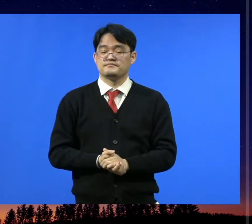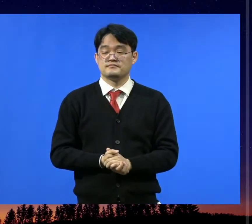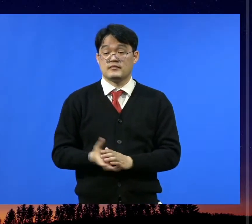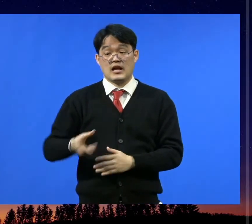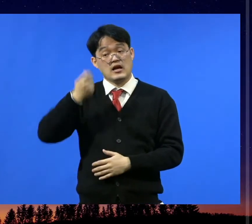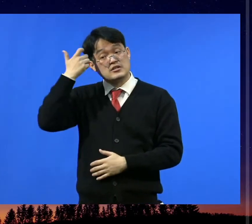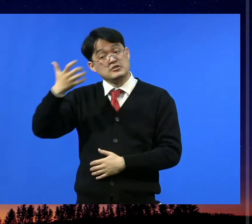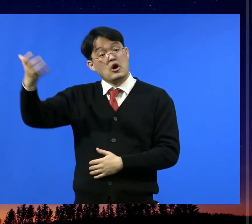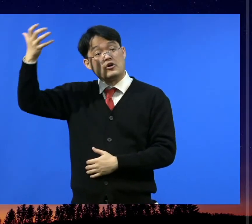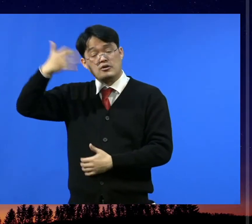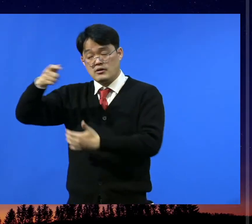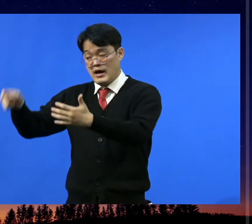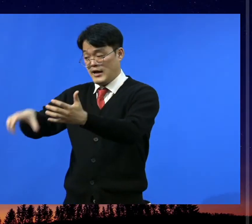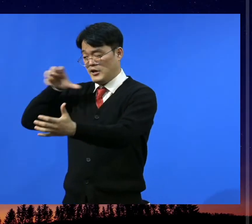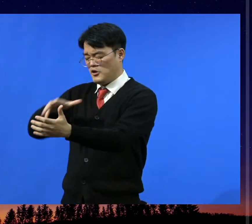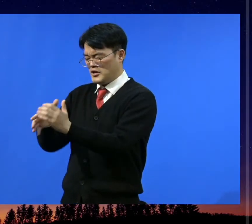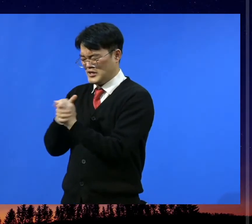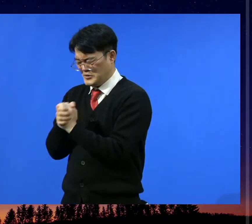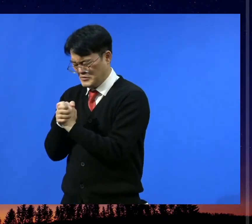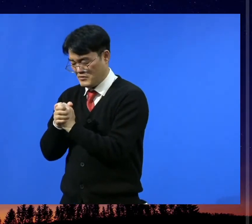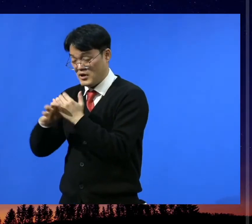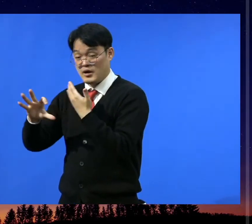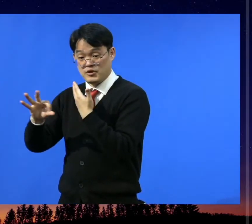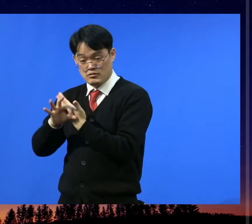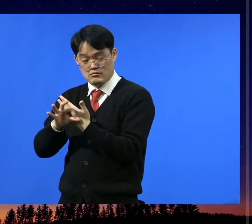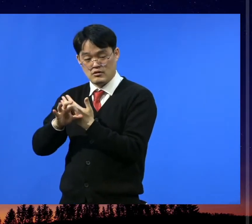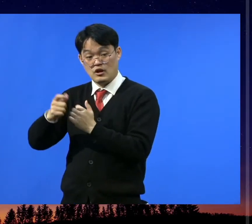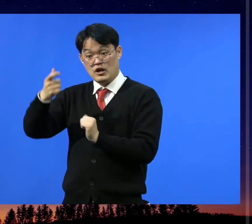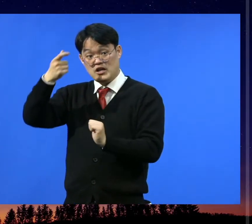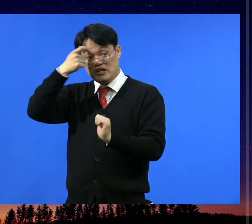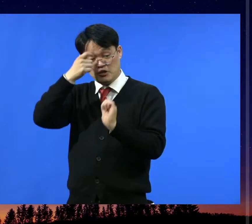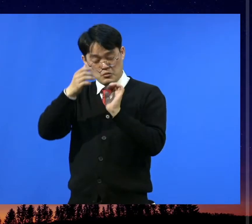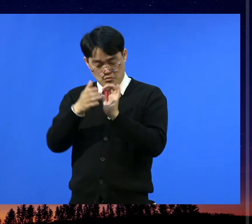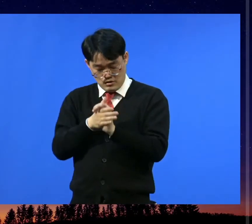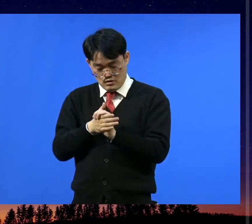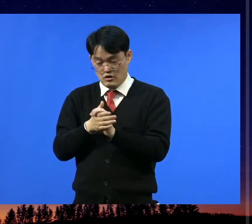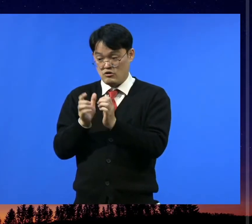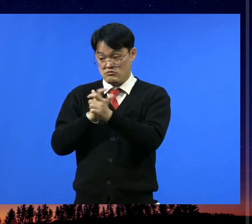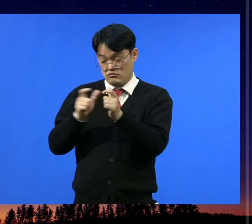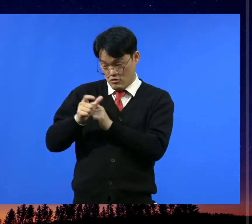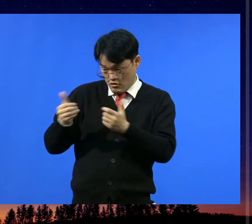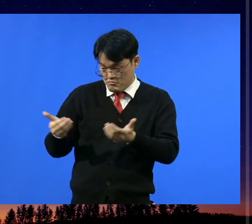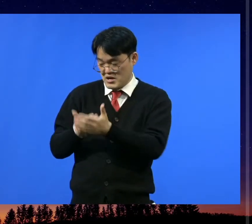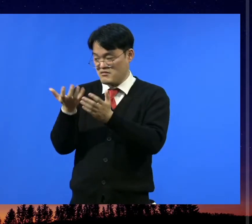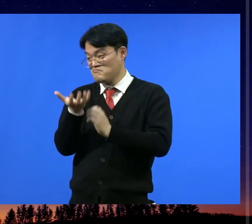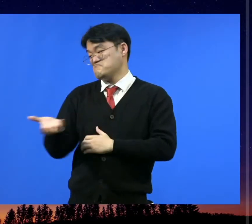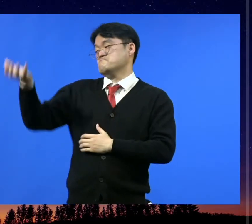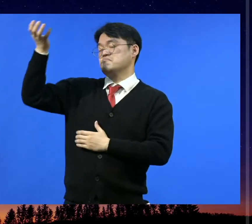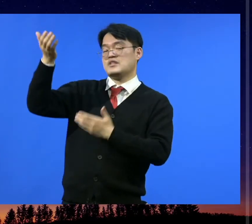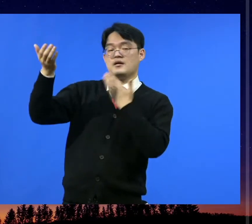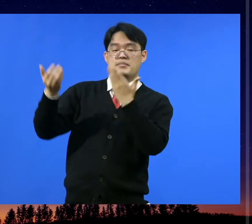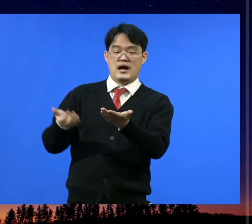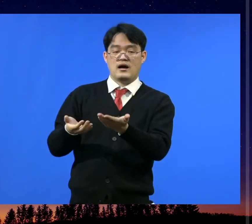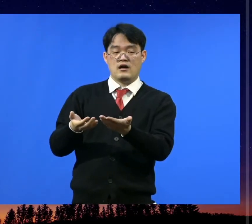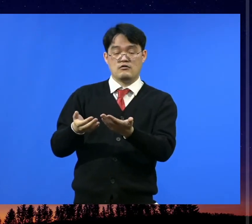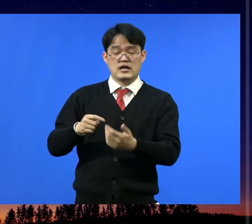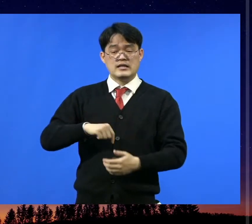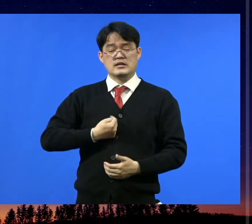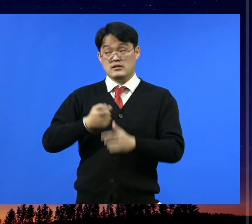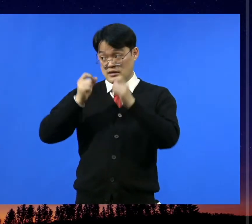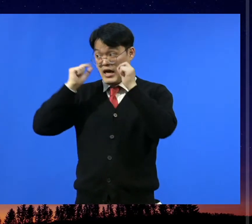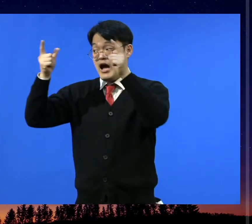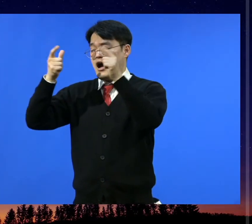성령 안에서 기도하면 기도의 차원이 달라지는 것입니다. 우리가 스스로 깨어서 기도할 수 없어요. 성령